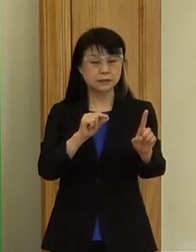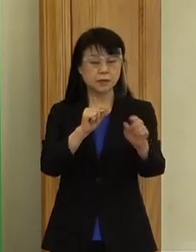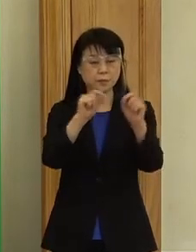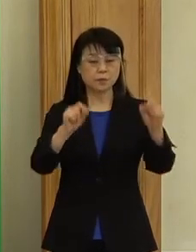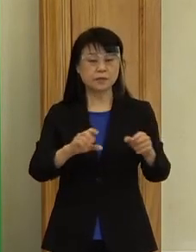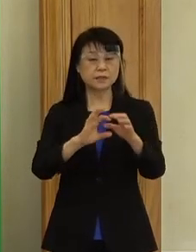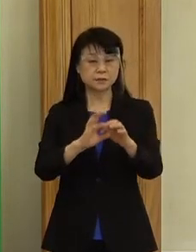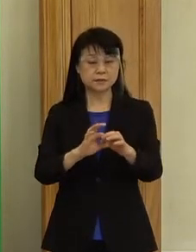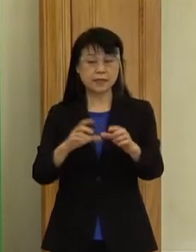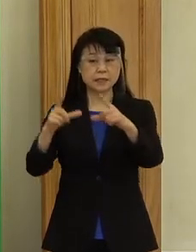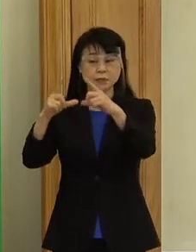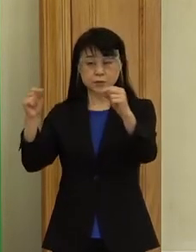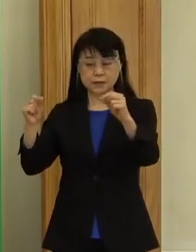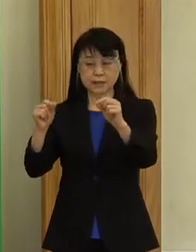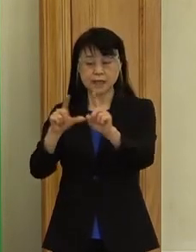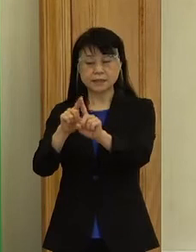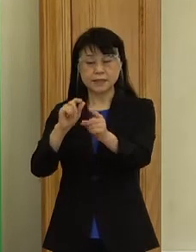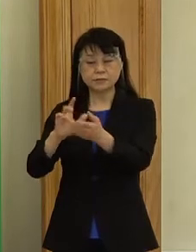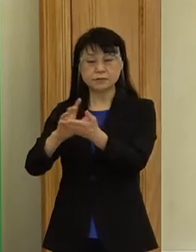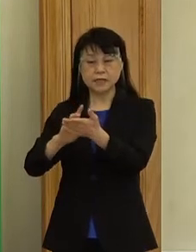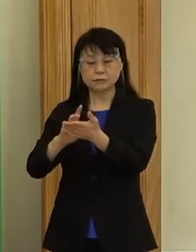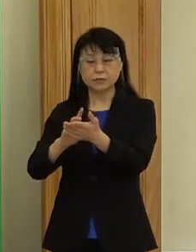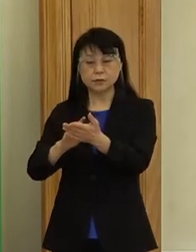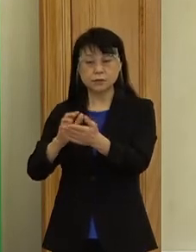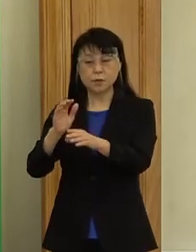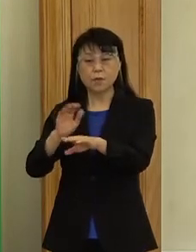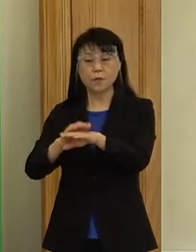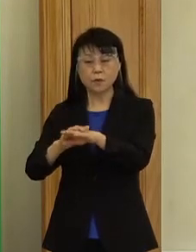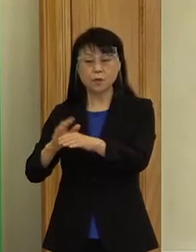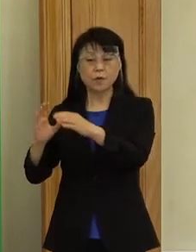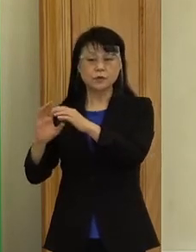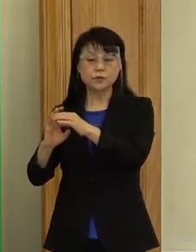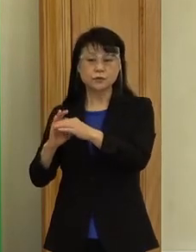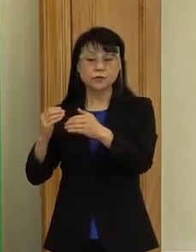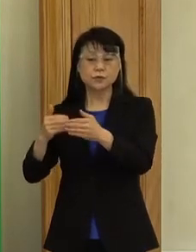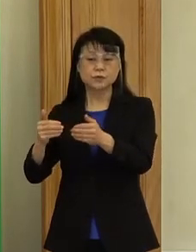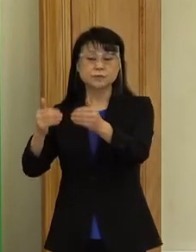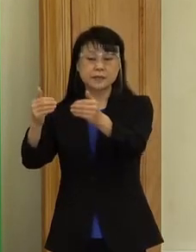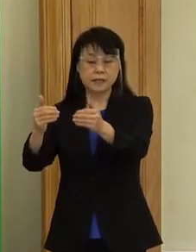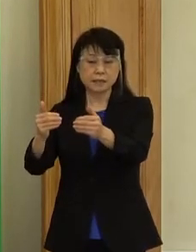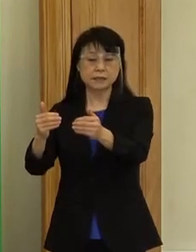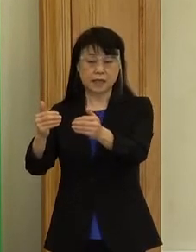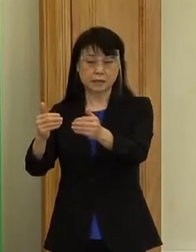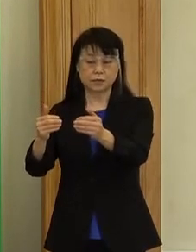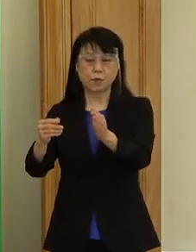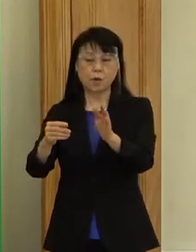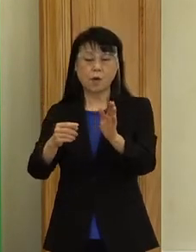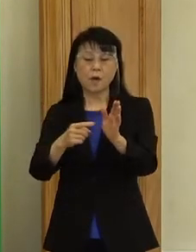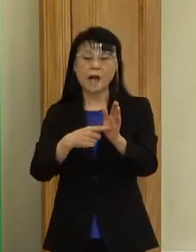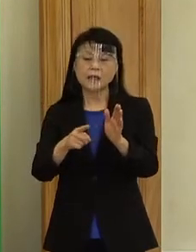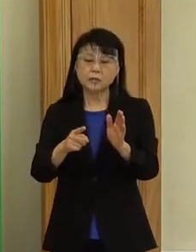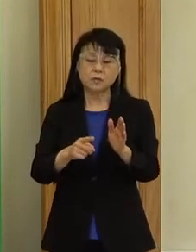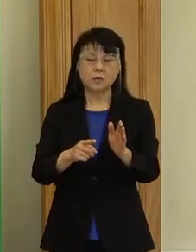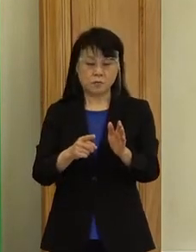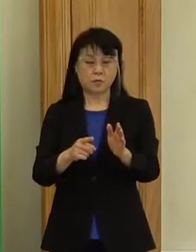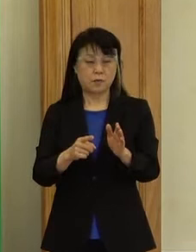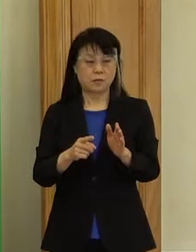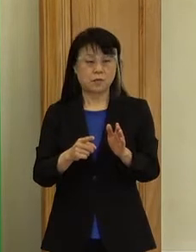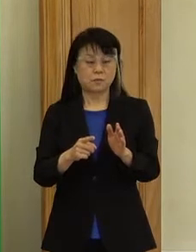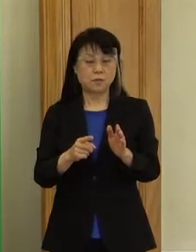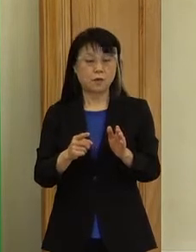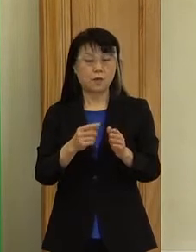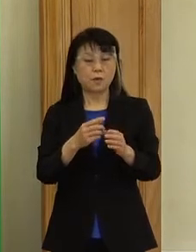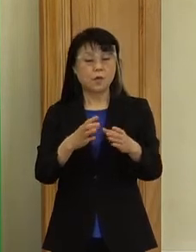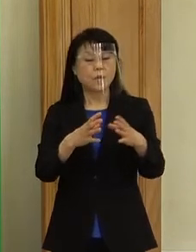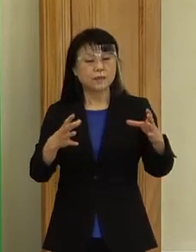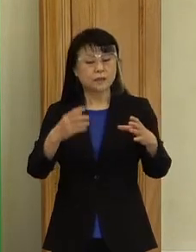っと続けてきたことの、まあ反動といいますか、そういった側面も大きいかと思うんですけれども、このジェネリック医薬品を、まあ、使用